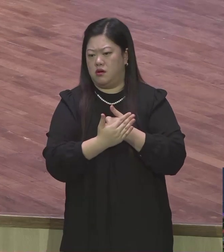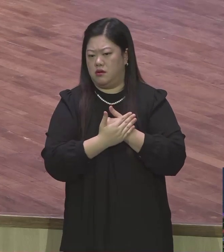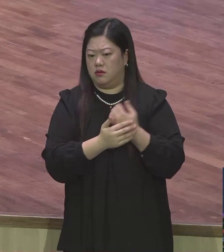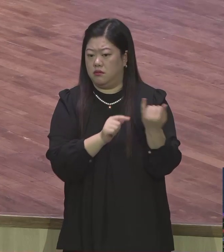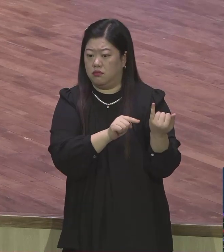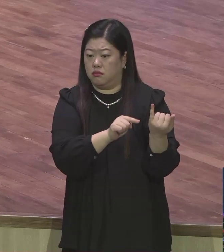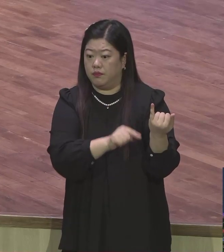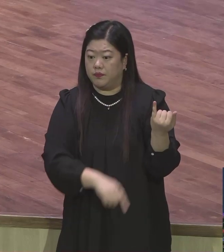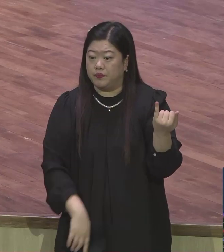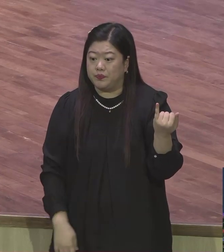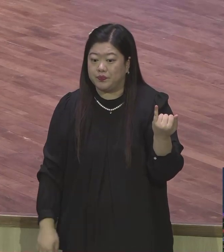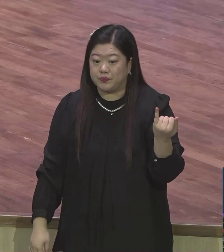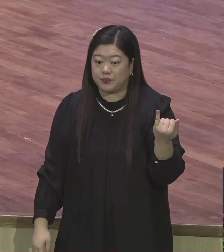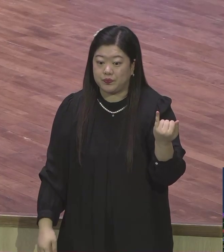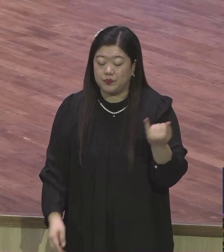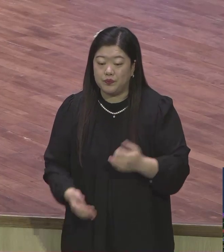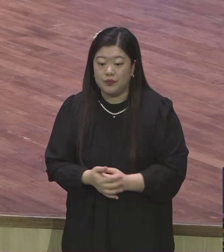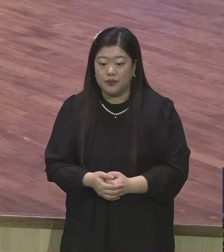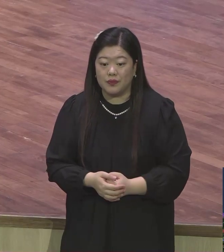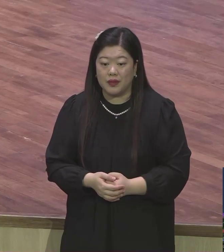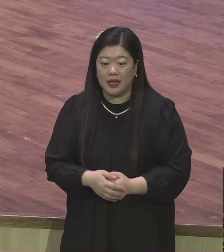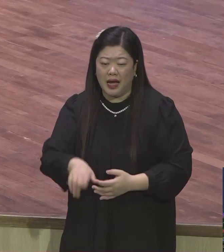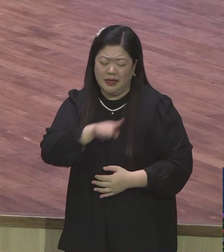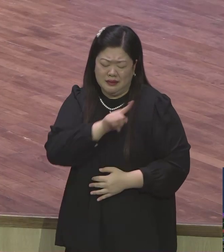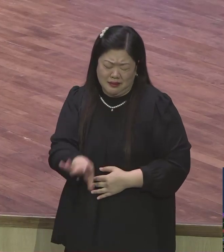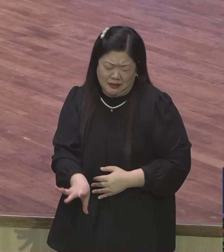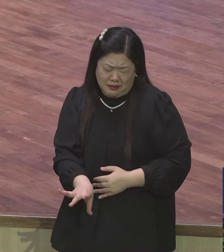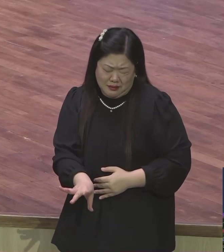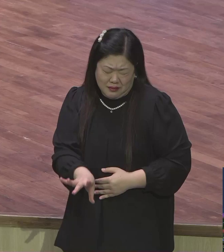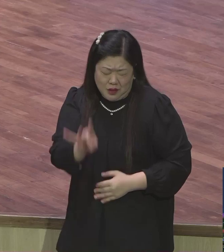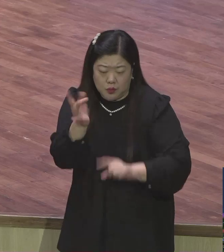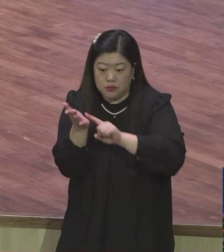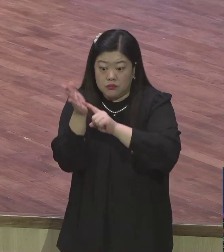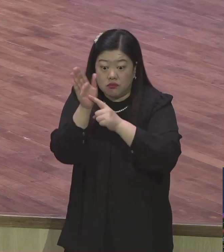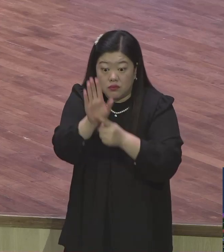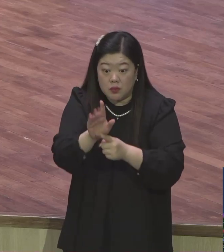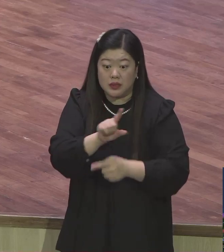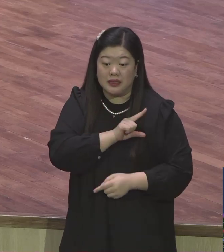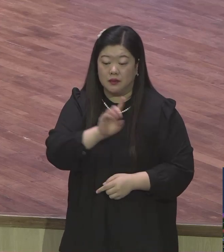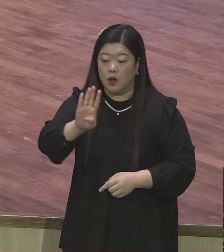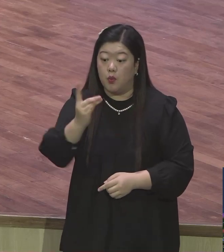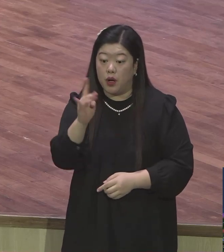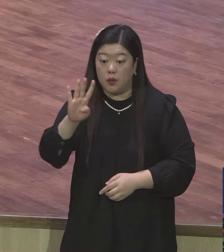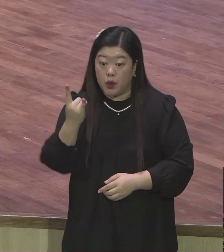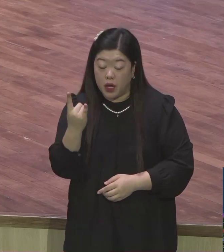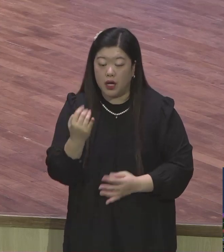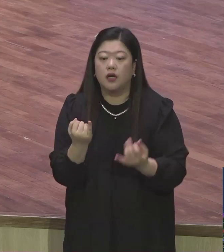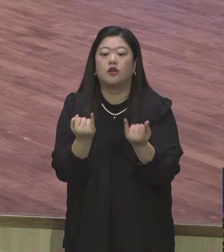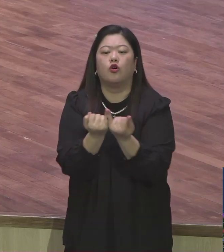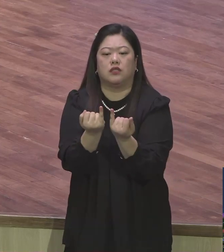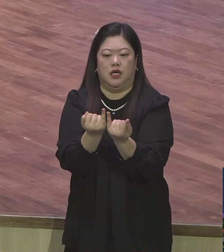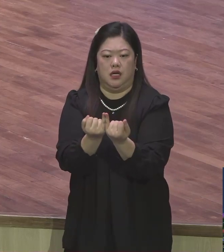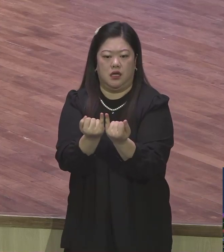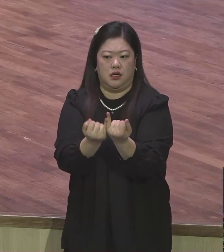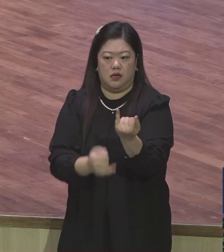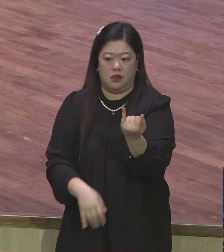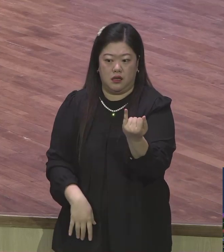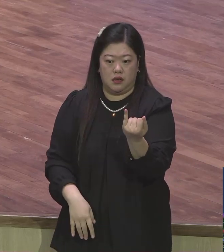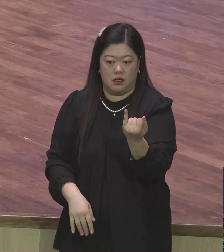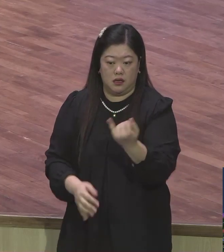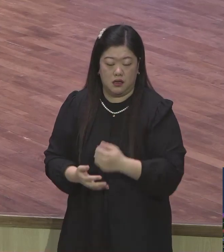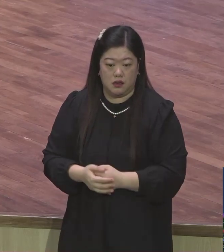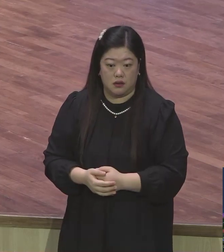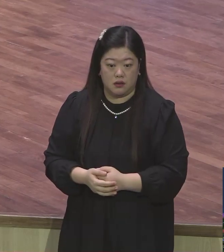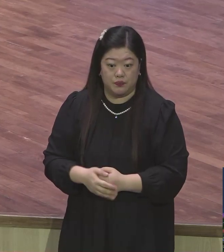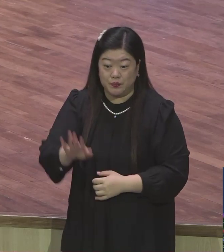1절에 바울이 첫 번째로 언급한 인물이 누구냐? 놀랍게도 베베예요. 여자.